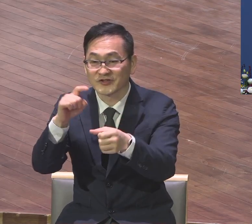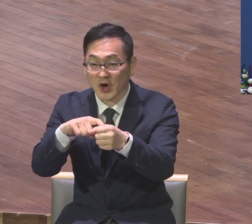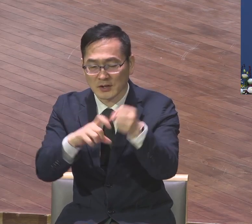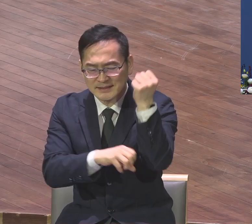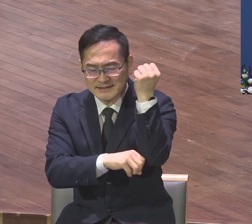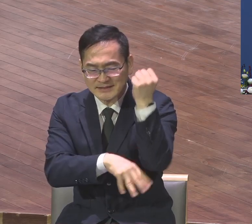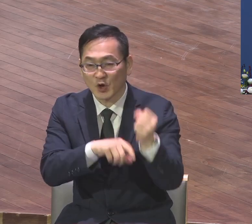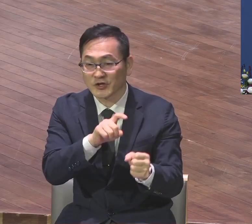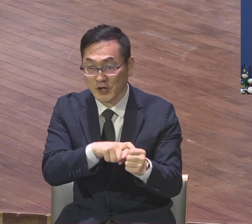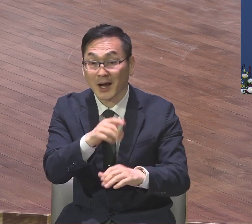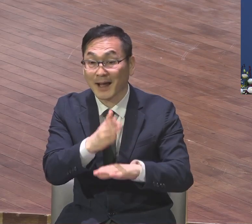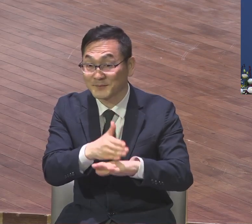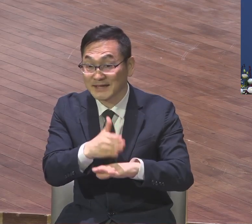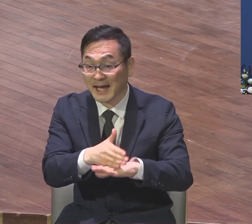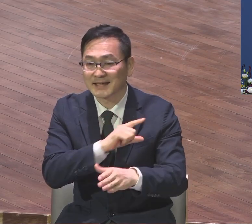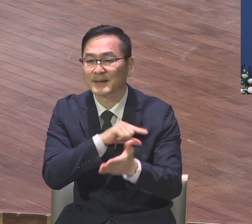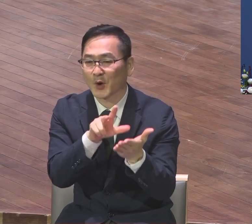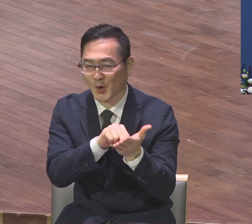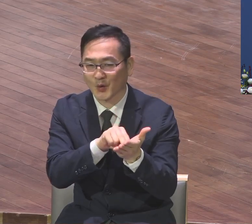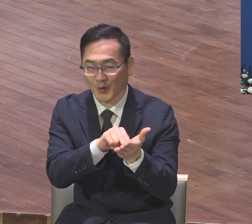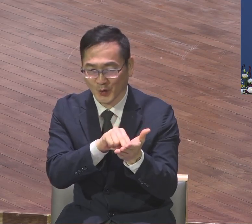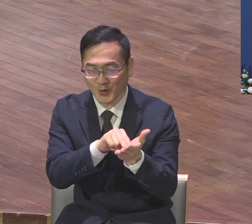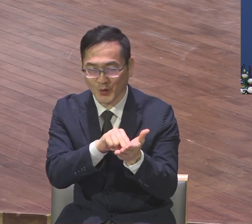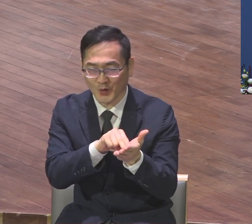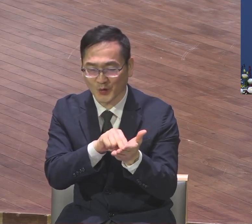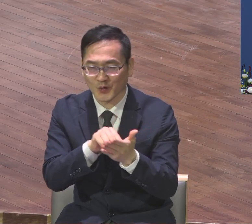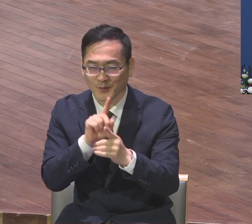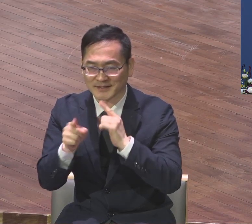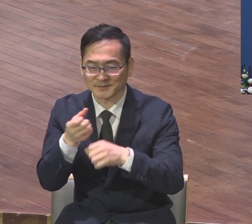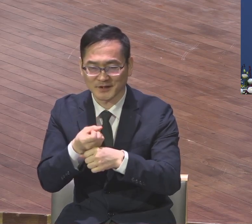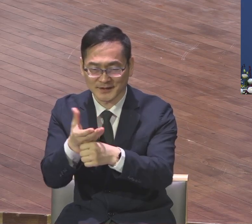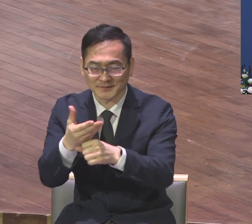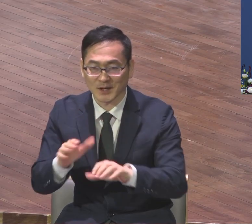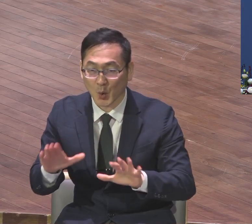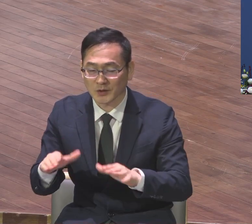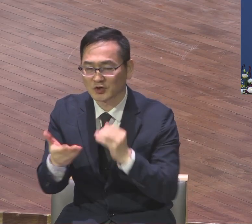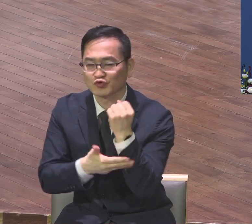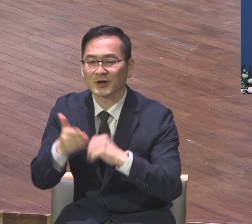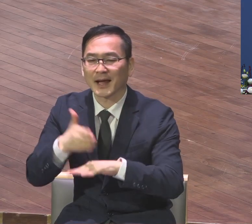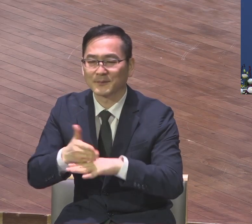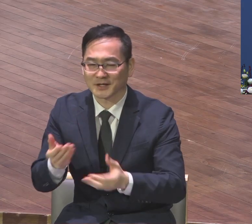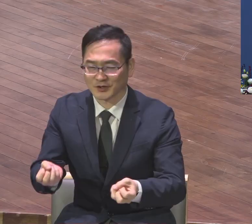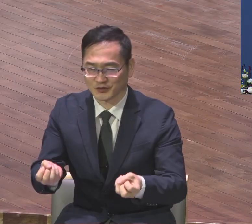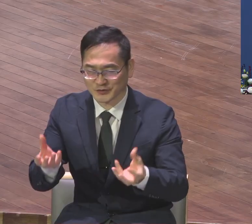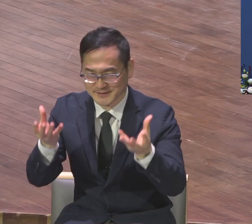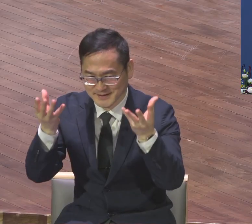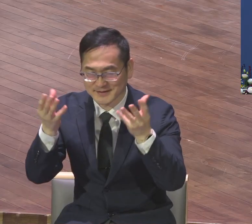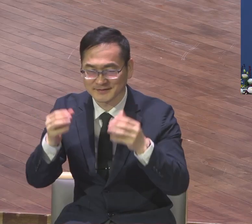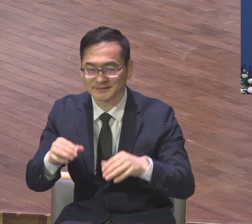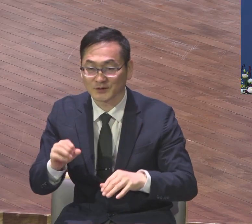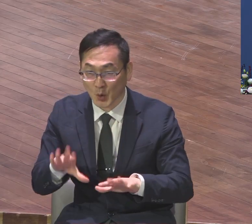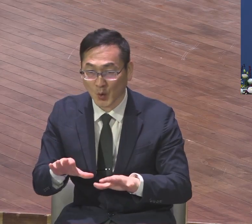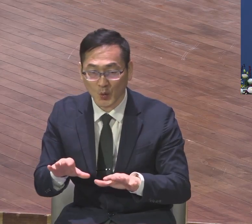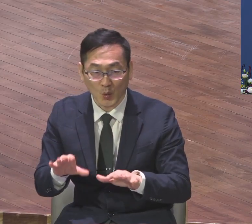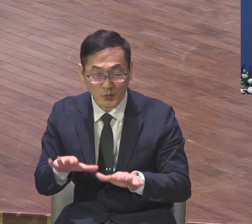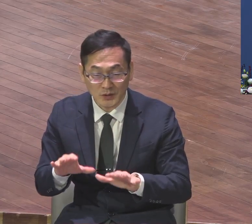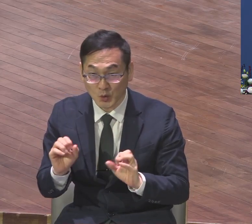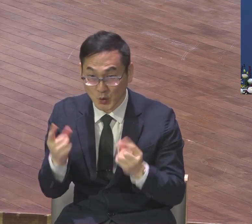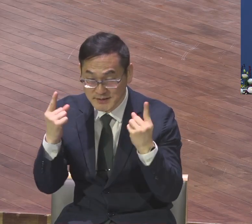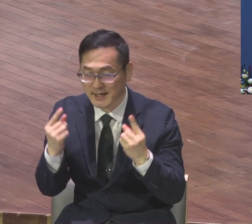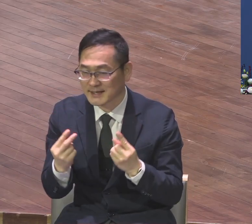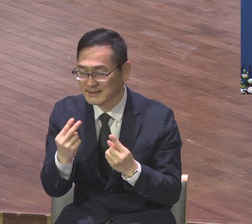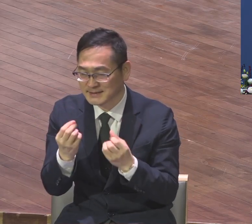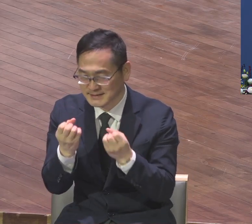주수 감사 주일을 하나님께 드리는 주일과 동시에 우리 교회는 오늘 새 생명